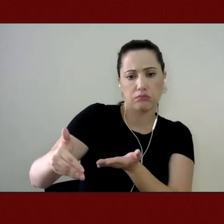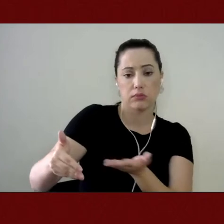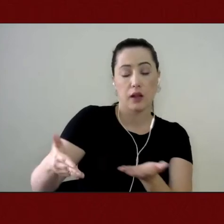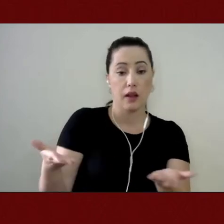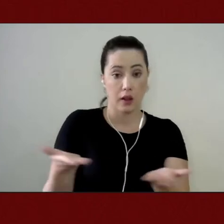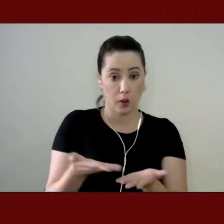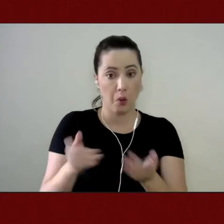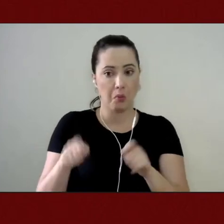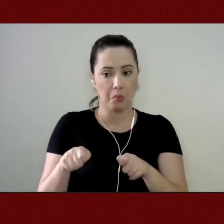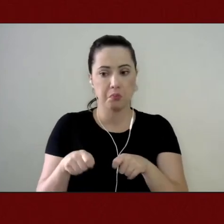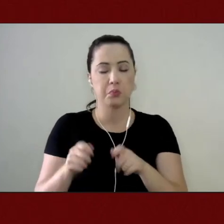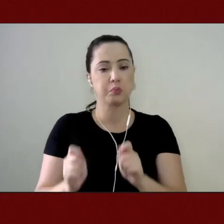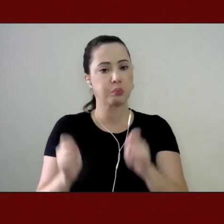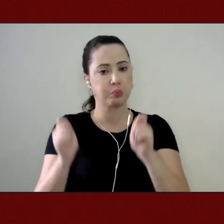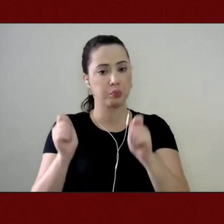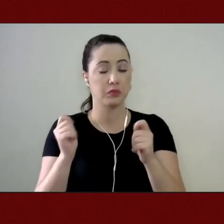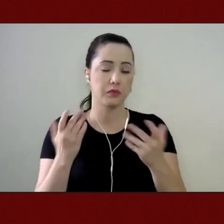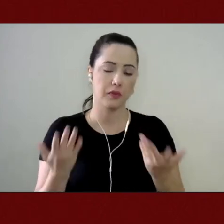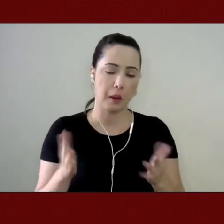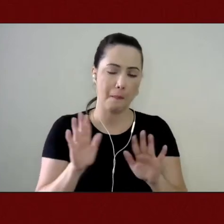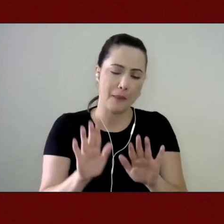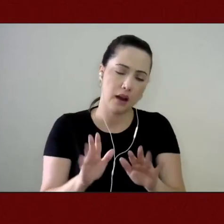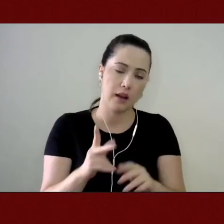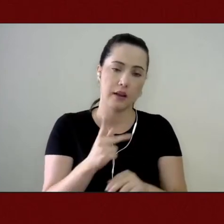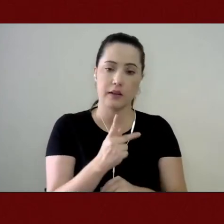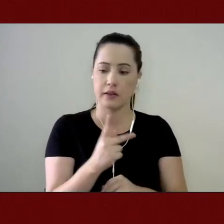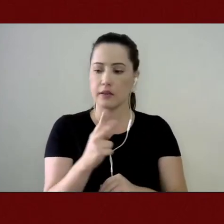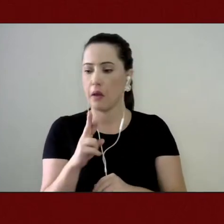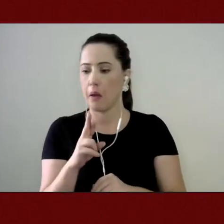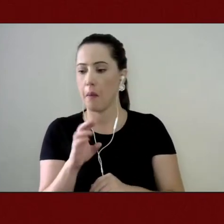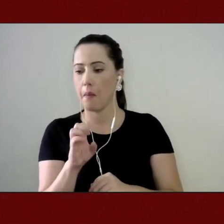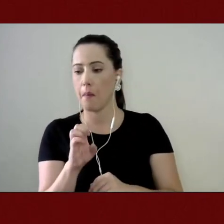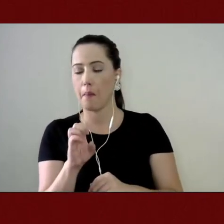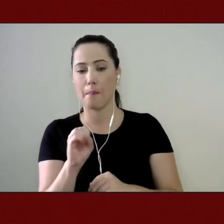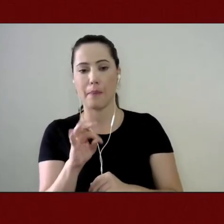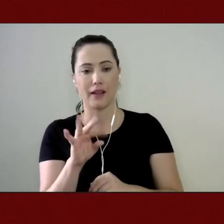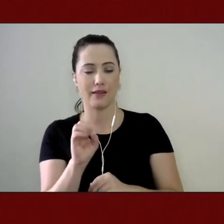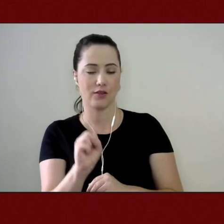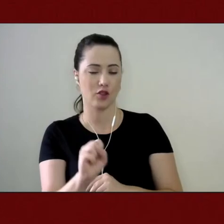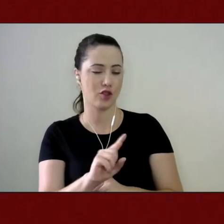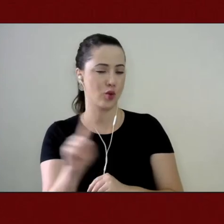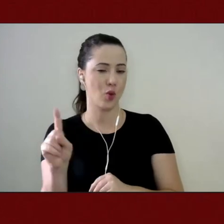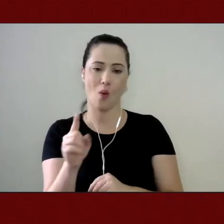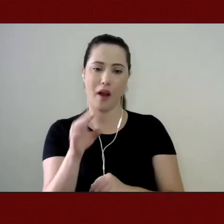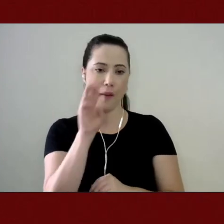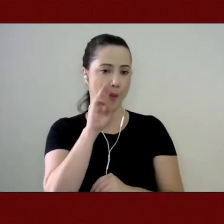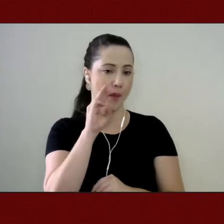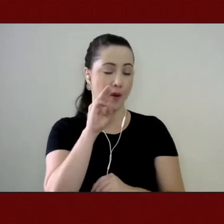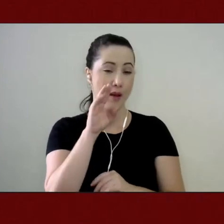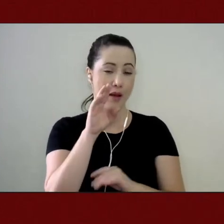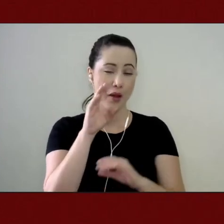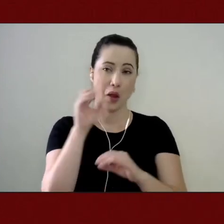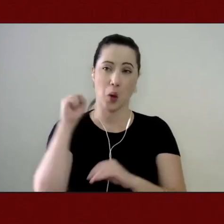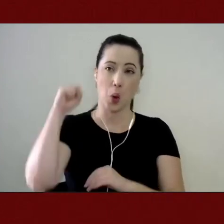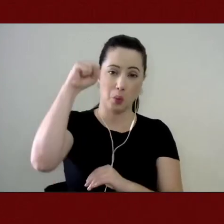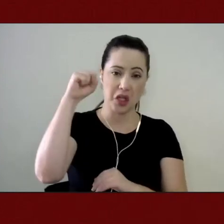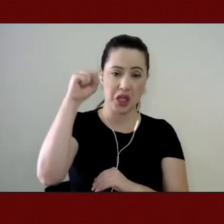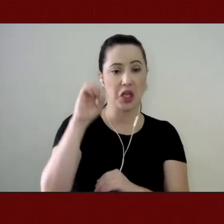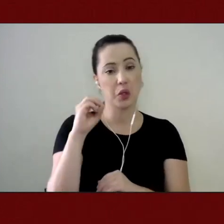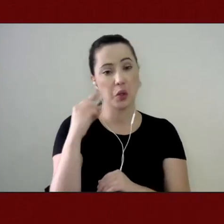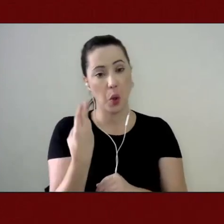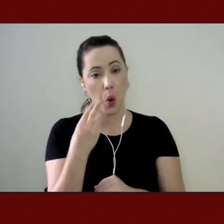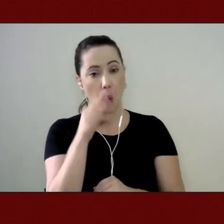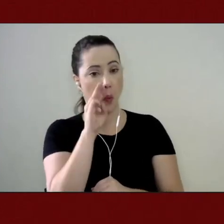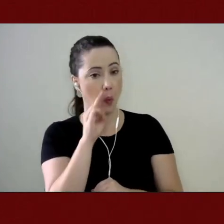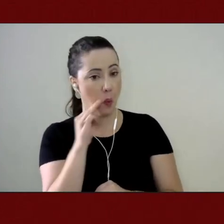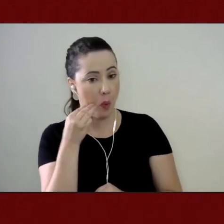Claro que Prestes ainda não é comunista nem marxista, mas os acontecimentos de sua coluna são observados